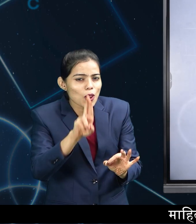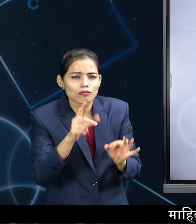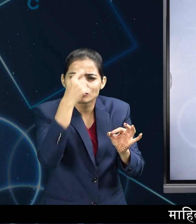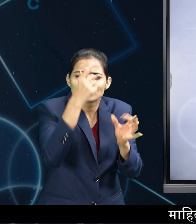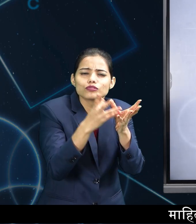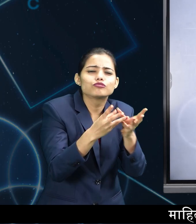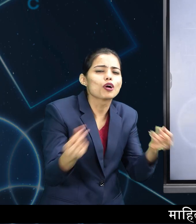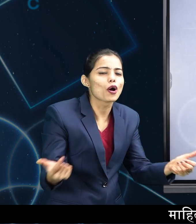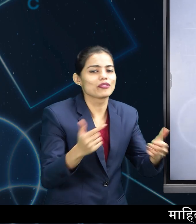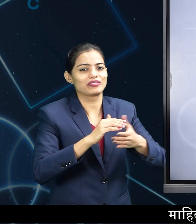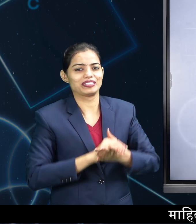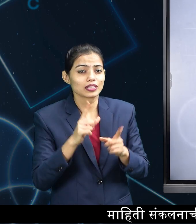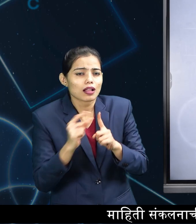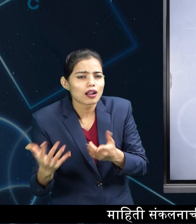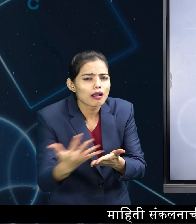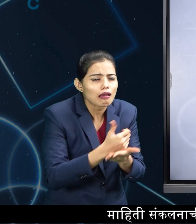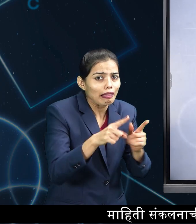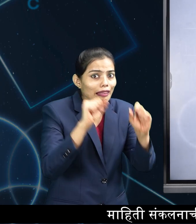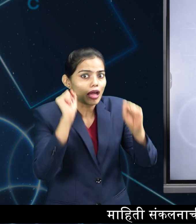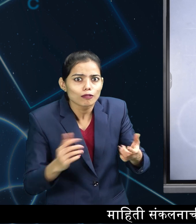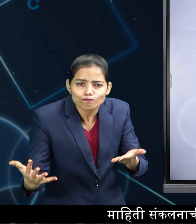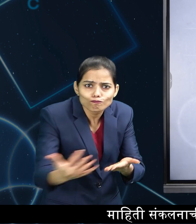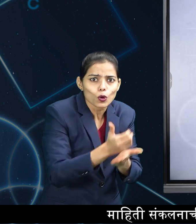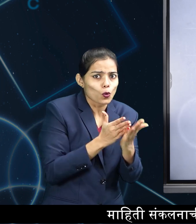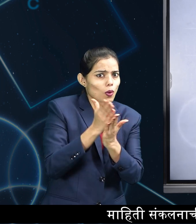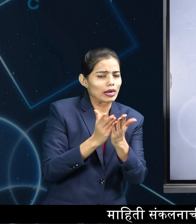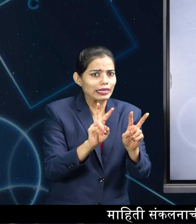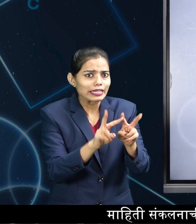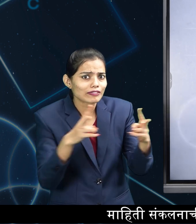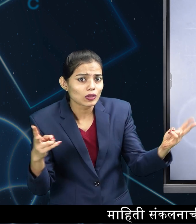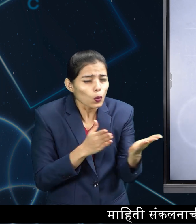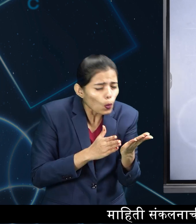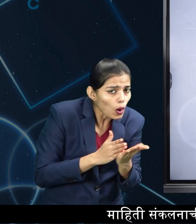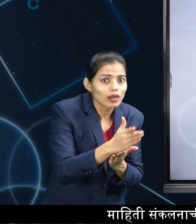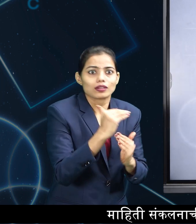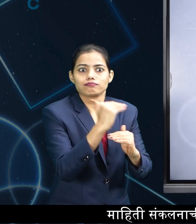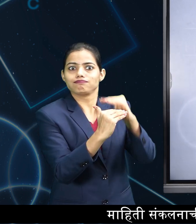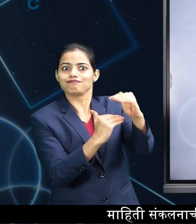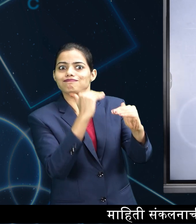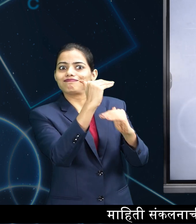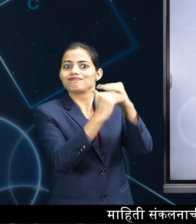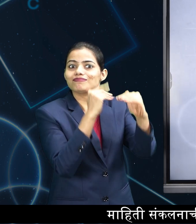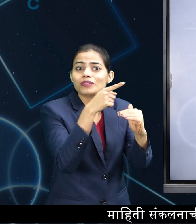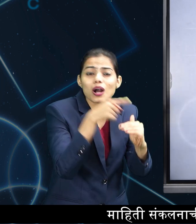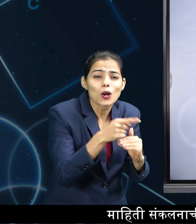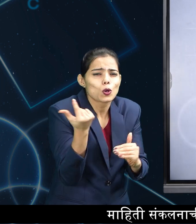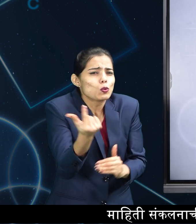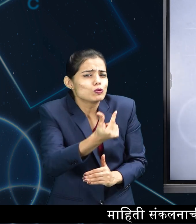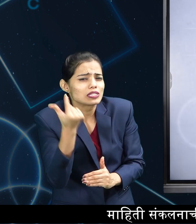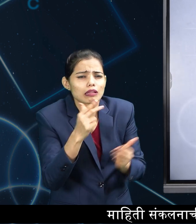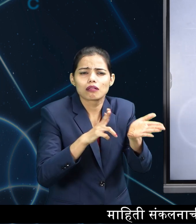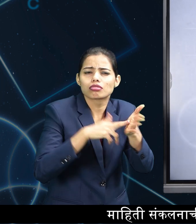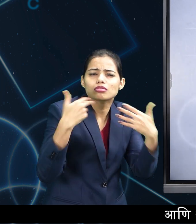मतं गोळा करण्याची प्रक्रिया. माहिती संकल्पनांची पद्धत, उद्देश, माहितीचे स्वरूप, उपलब्ध